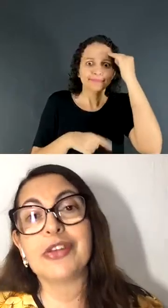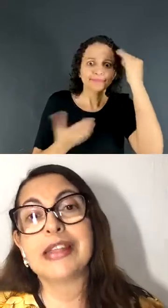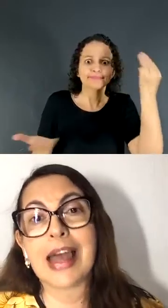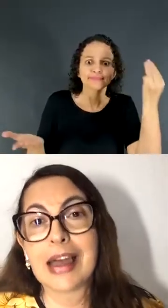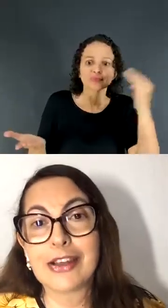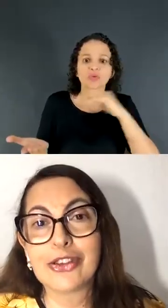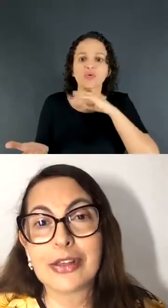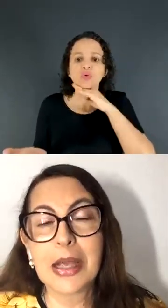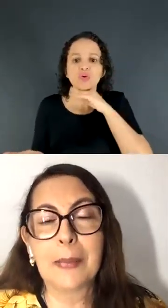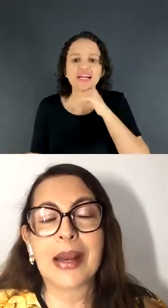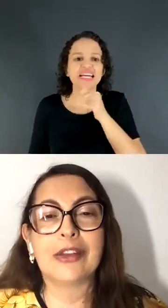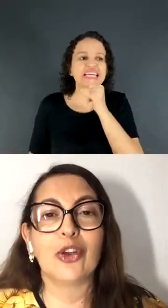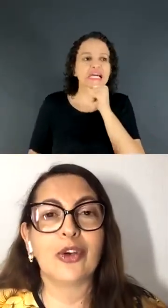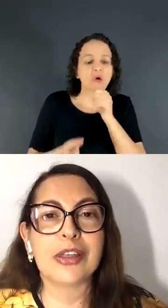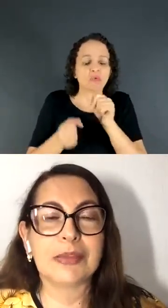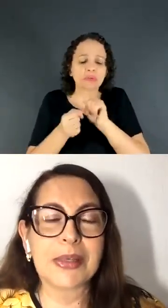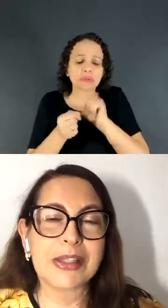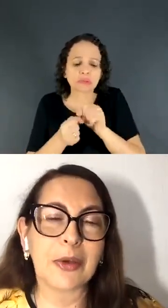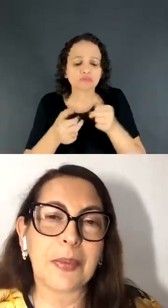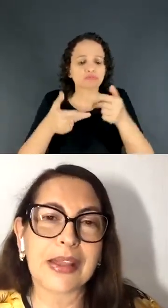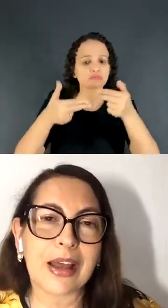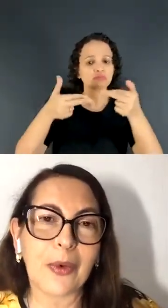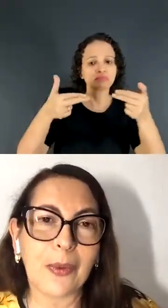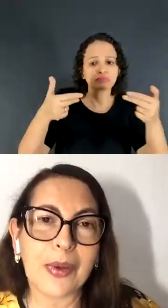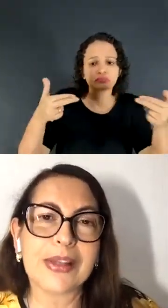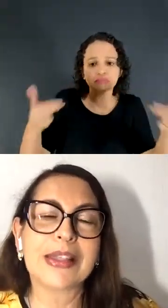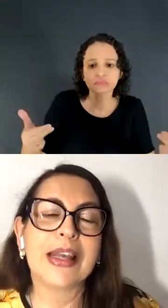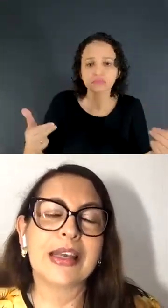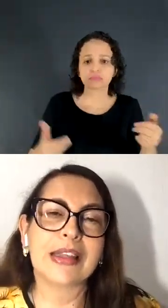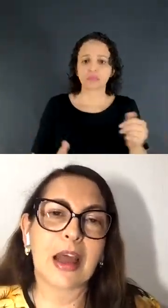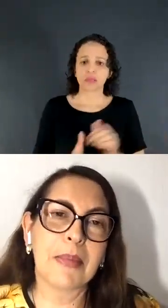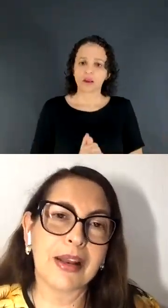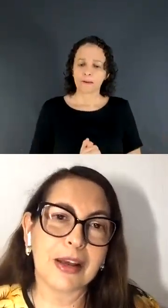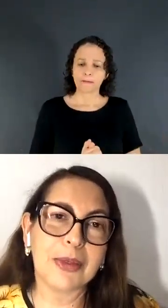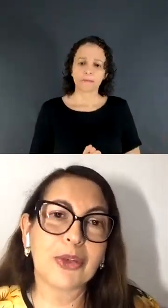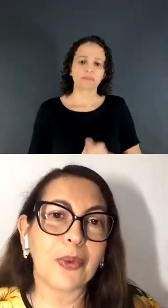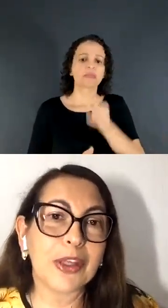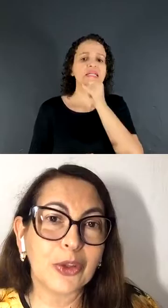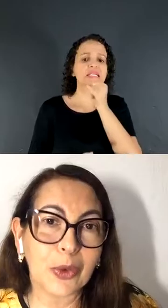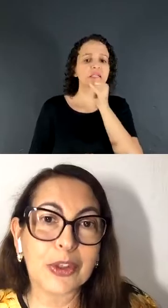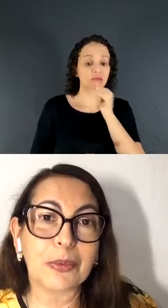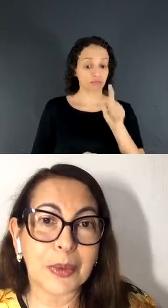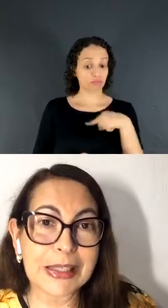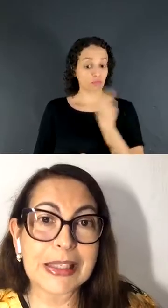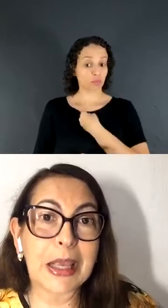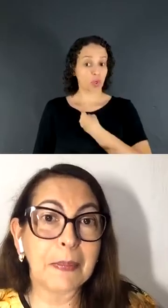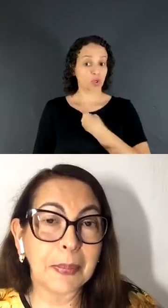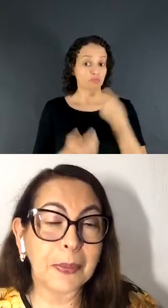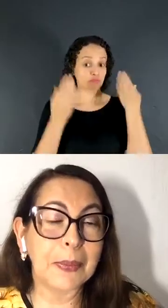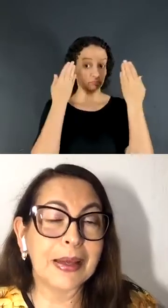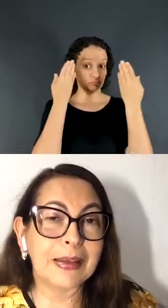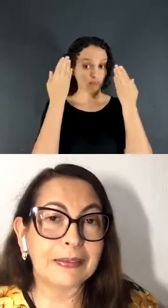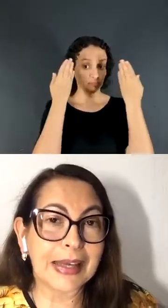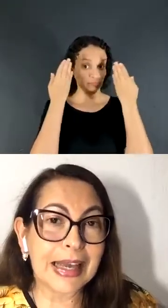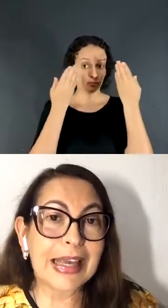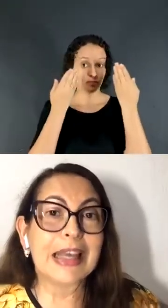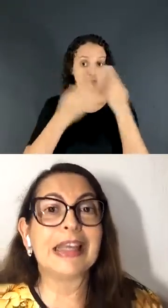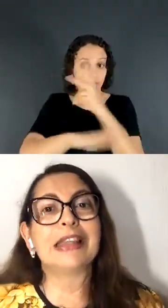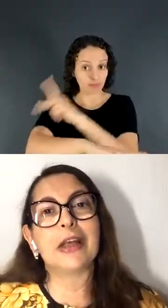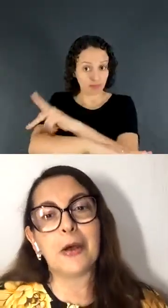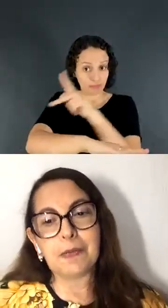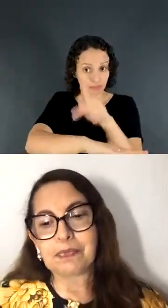uma atividade, para nós, psicopedagogas, que trabalhamos com idoso, por exemplo,